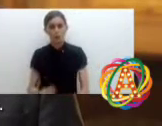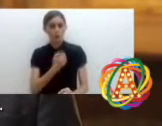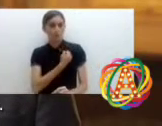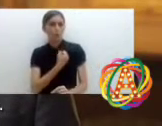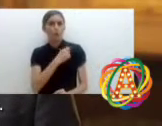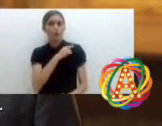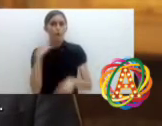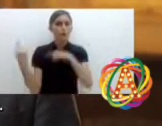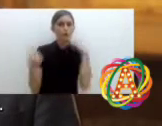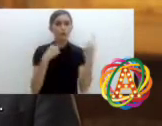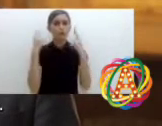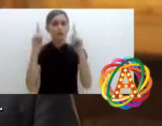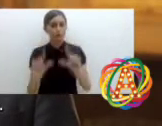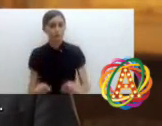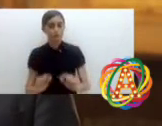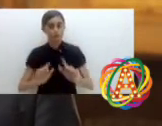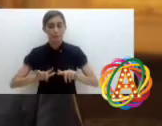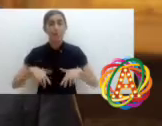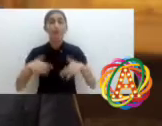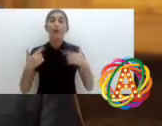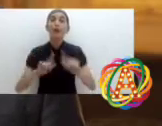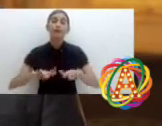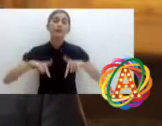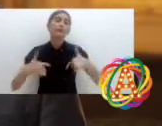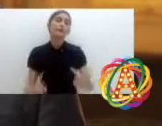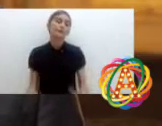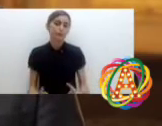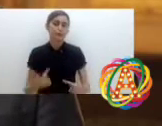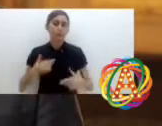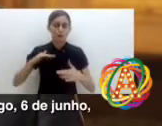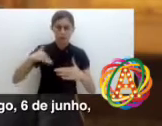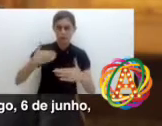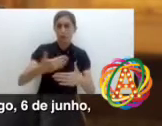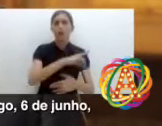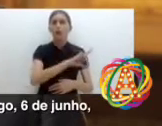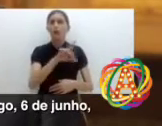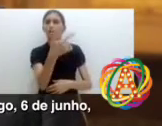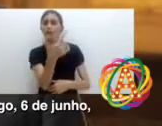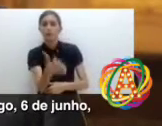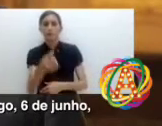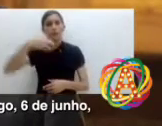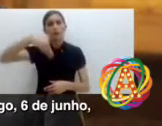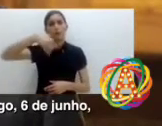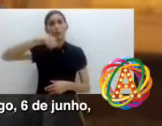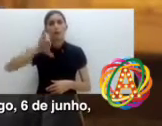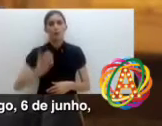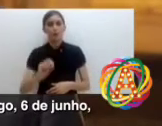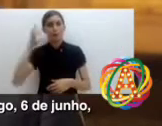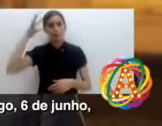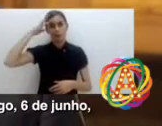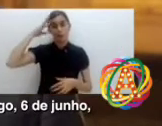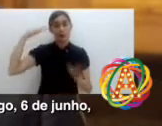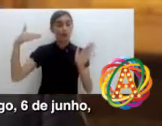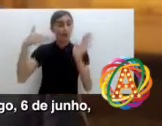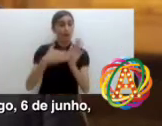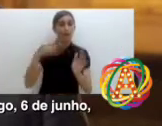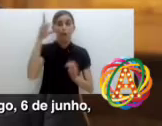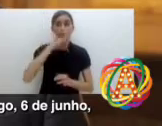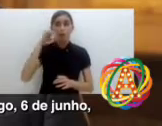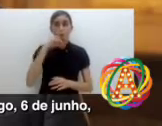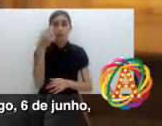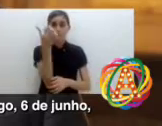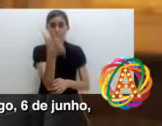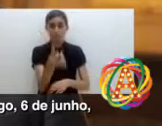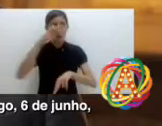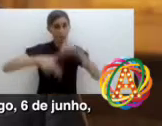menor mortalidade nessa pandemia. As ações são as seguintes. Do próximo dia 26 de maio, quarta-feira, até